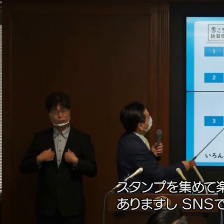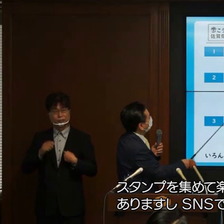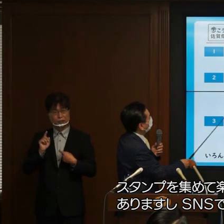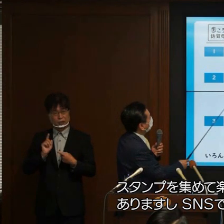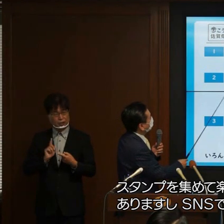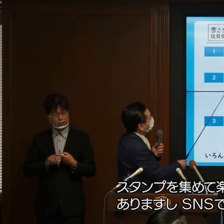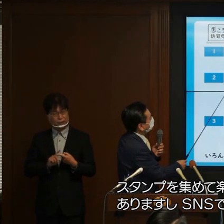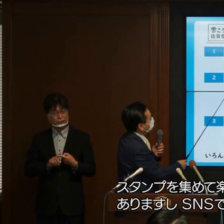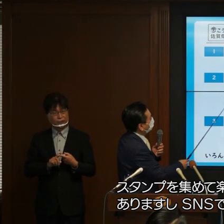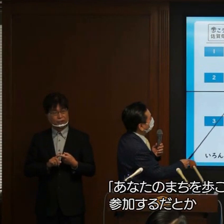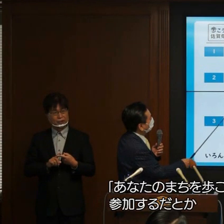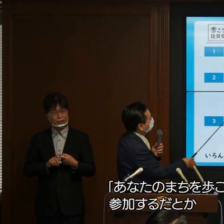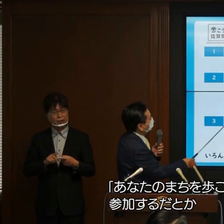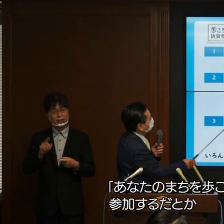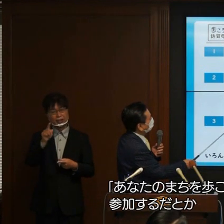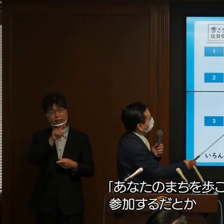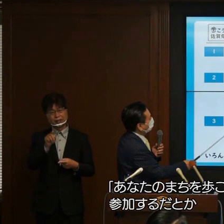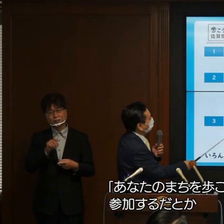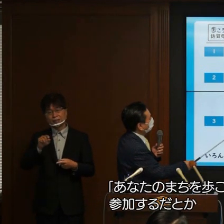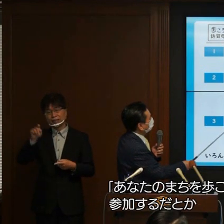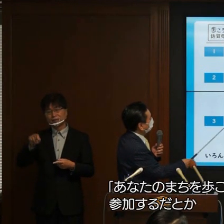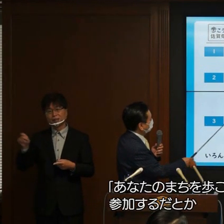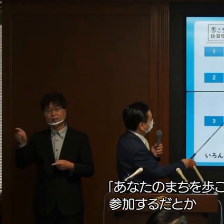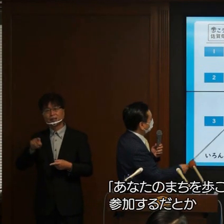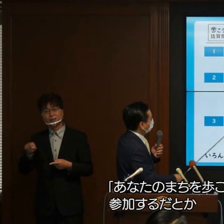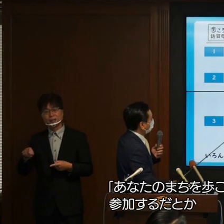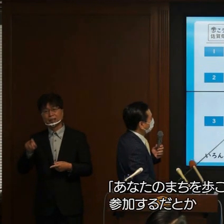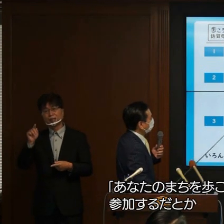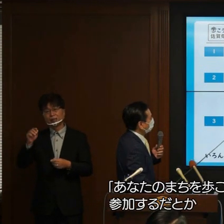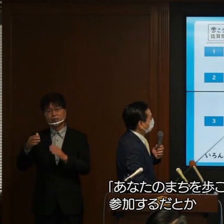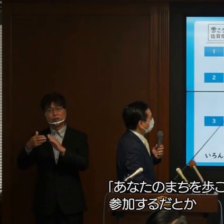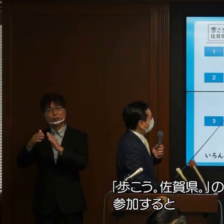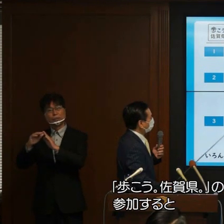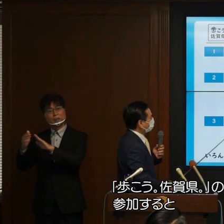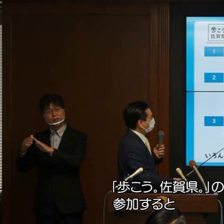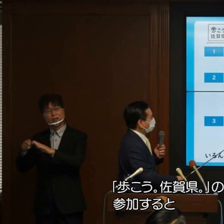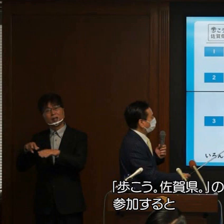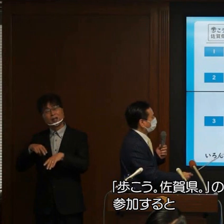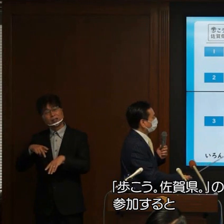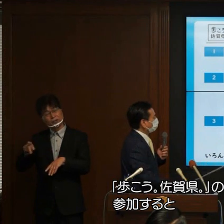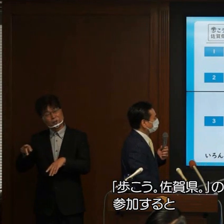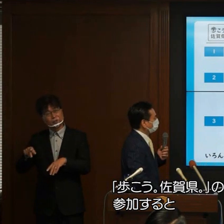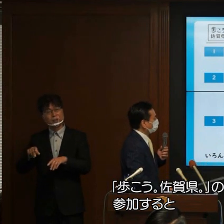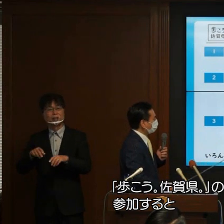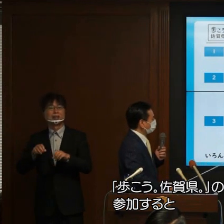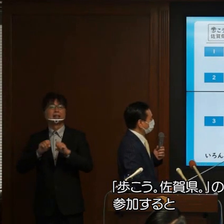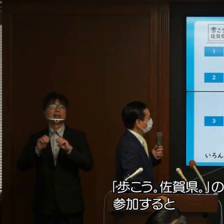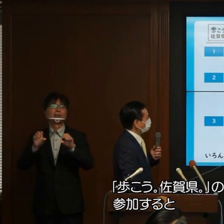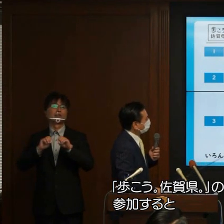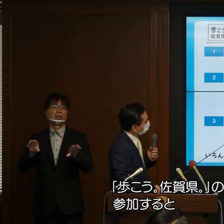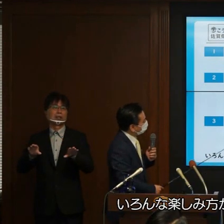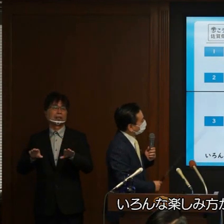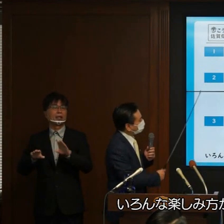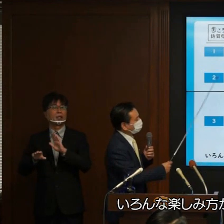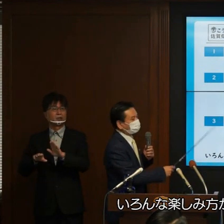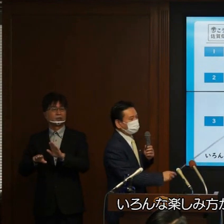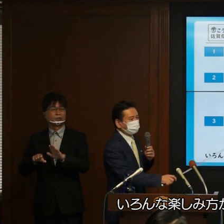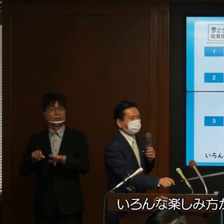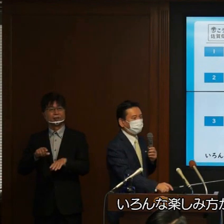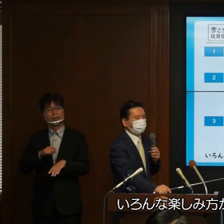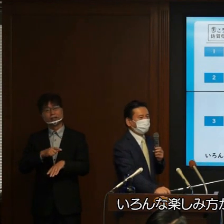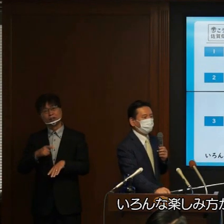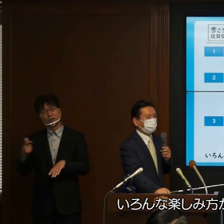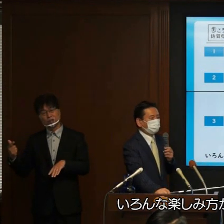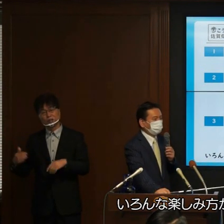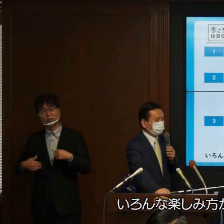し、 SNS であなたの街を歩こうキャンペーンに参加するだとか、歩こう佐賀県のフォトコンテストに参加すると、いろんな楽しみ方